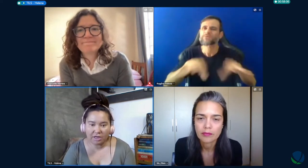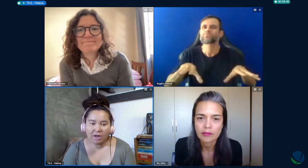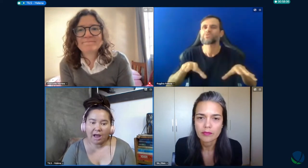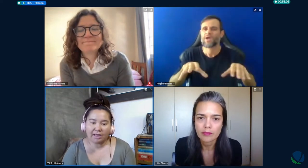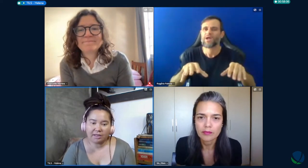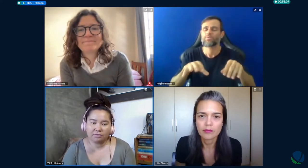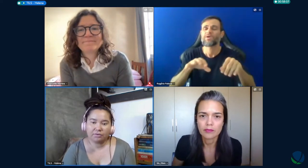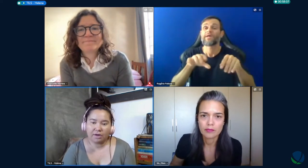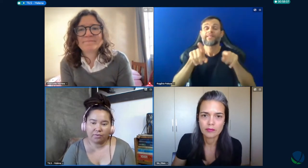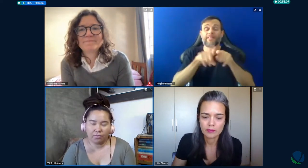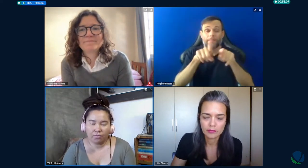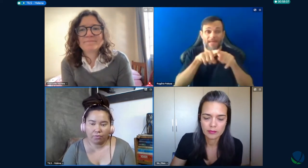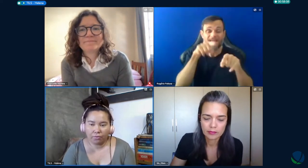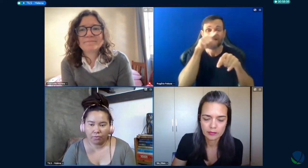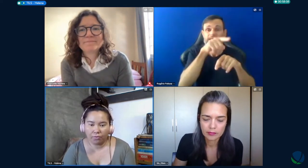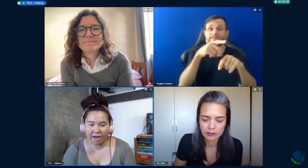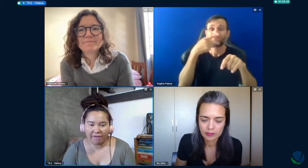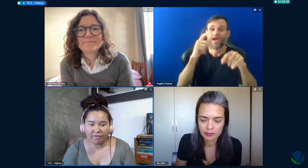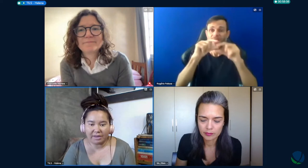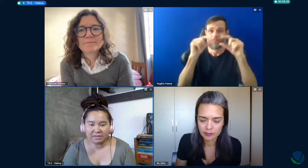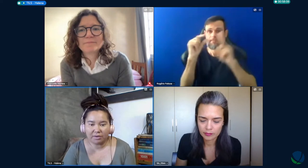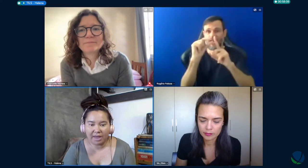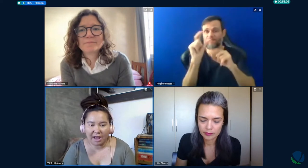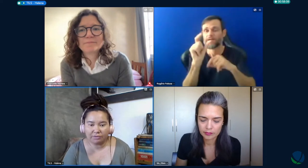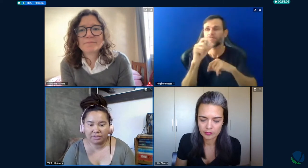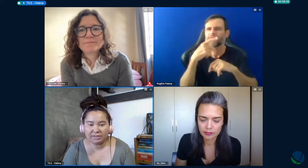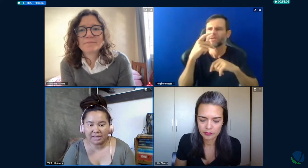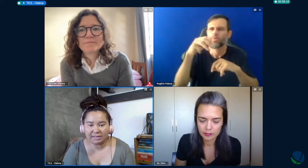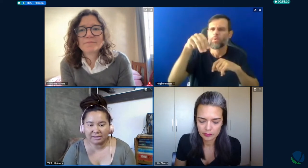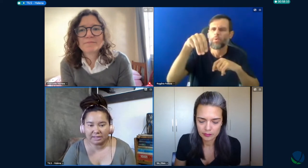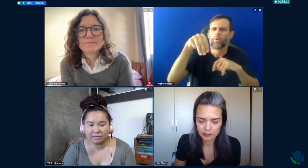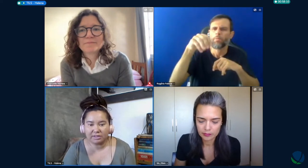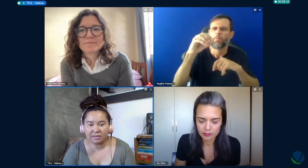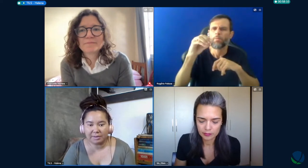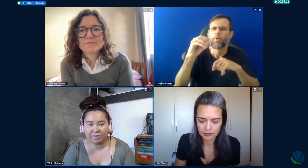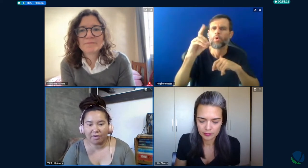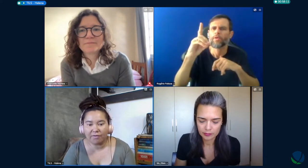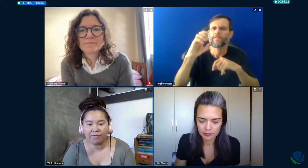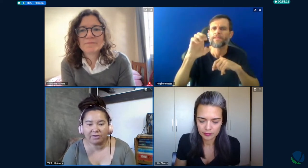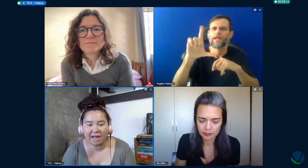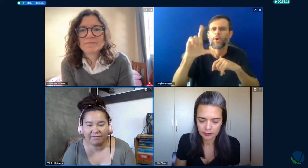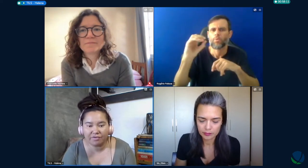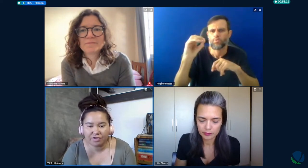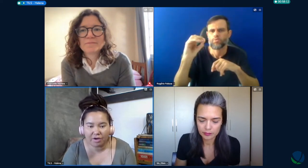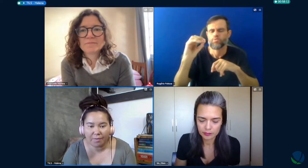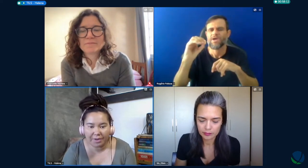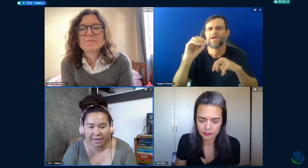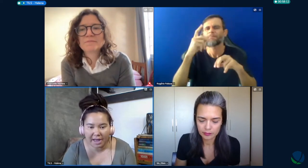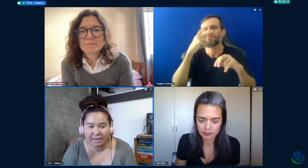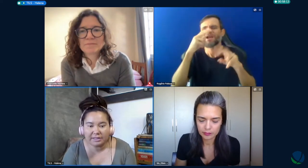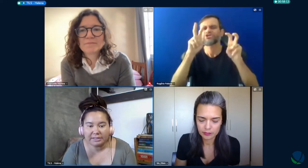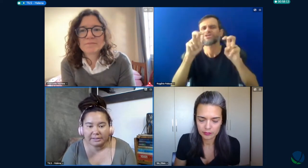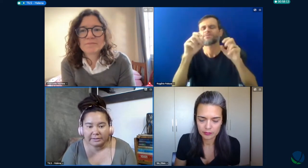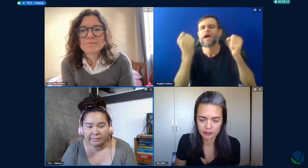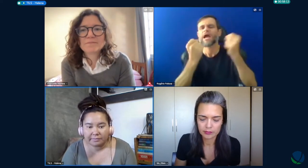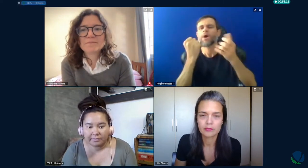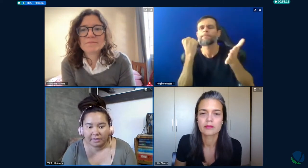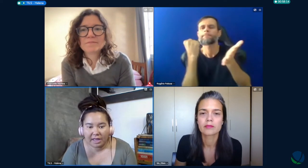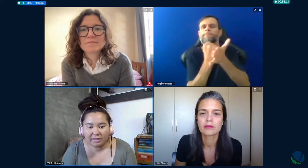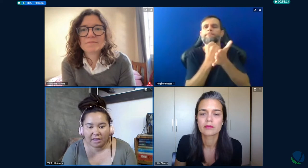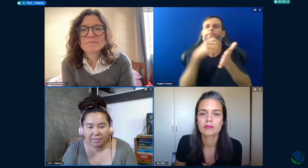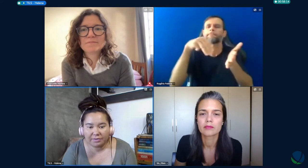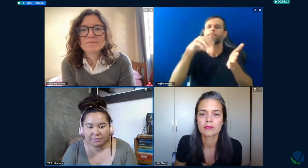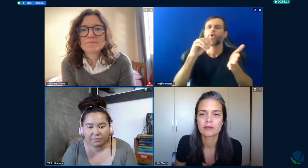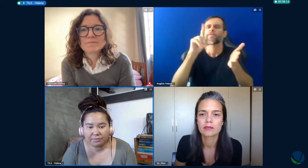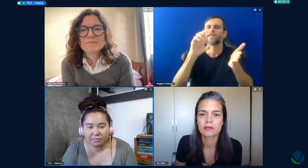gente aquilo, a informação real do que está sendo, e também não é confortável de acompanhar.